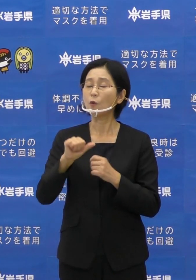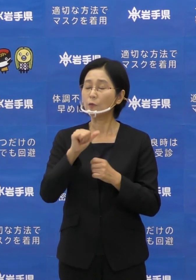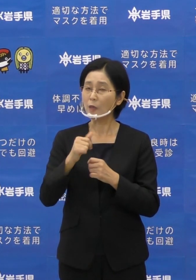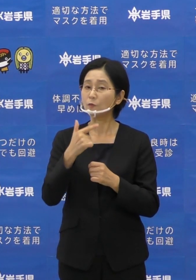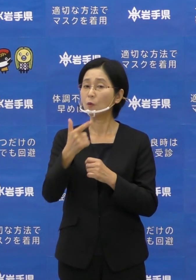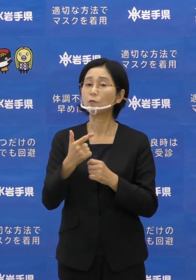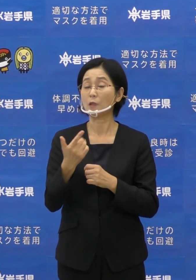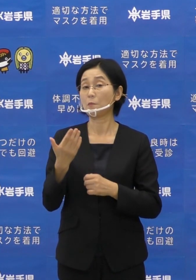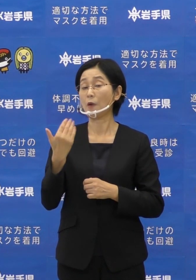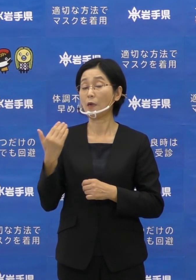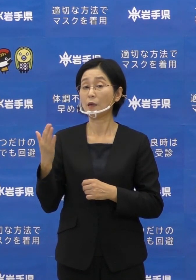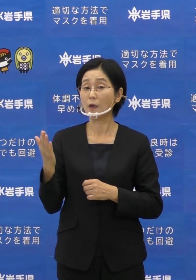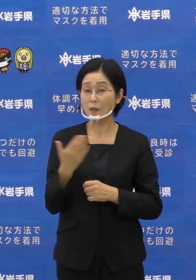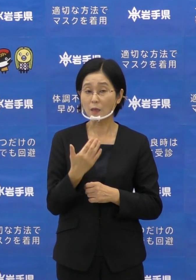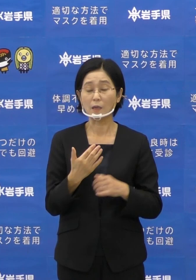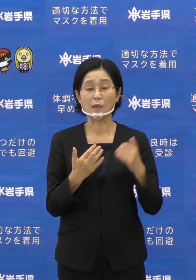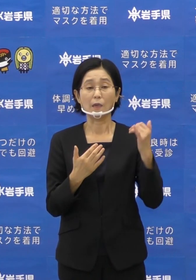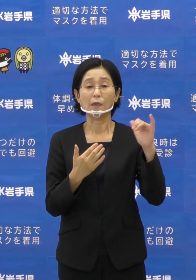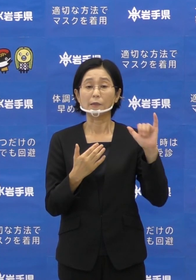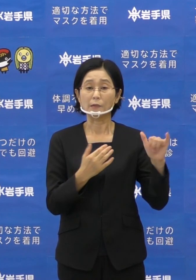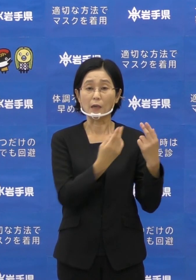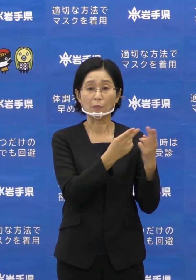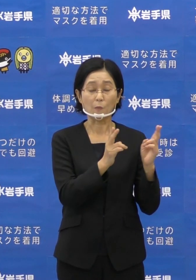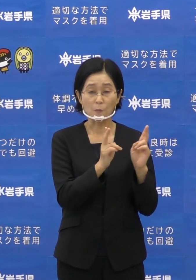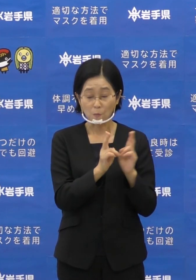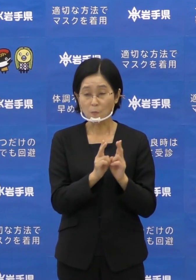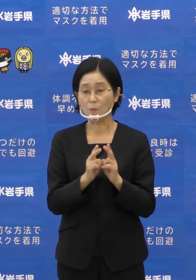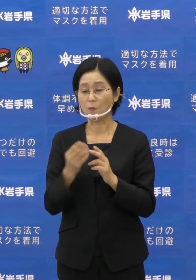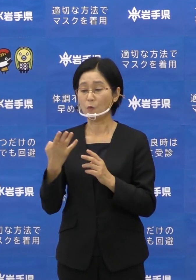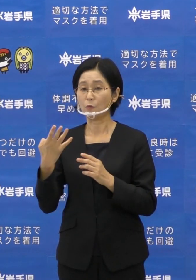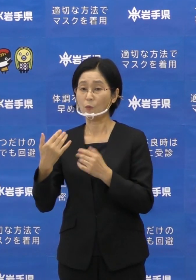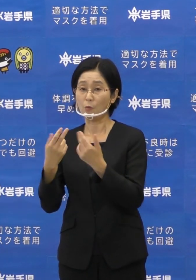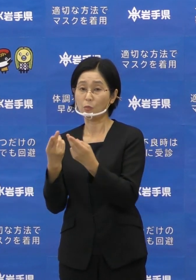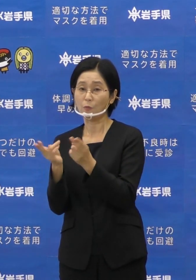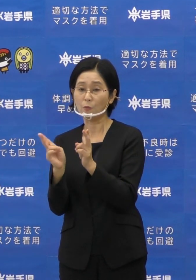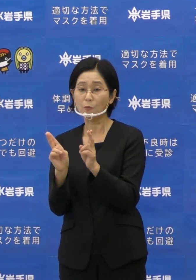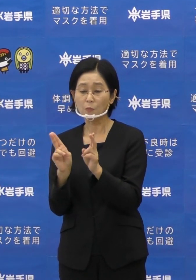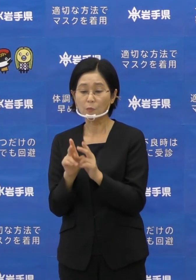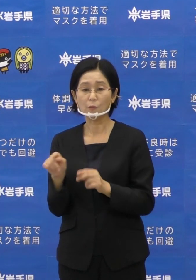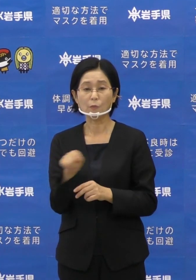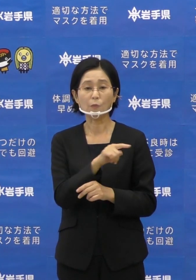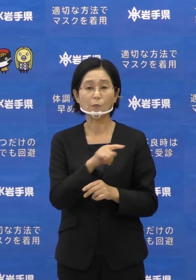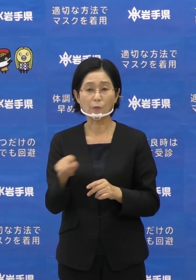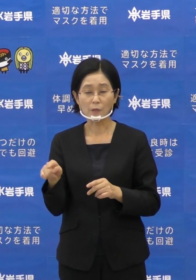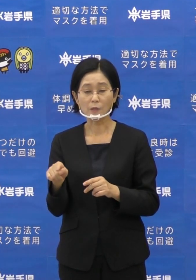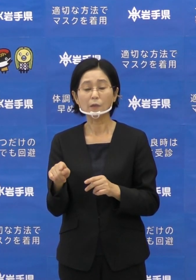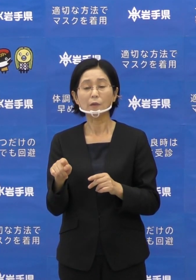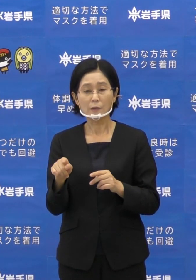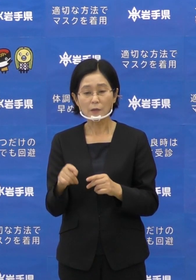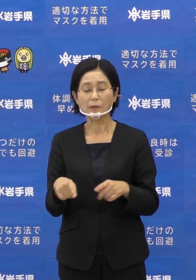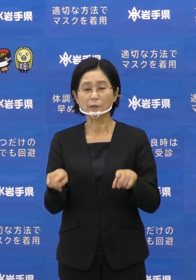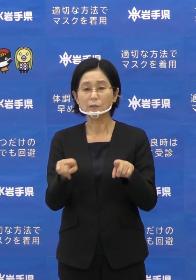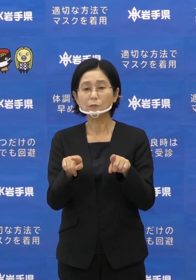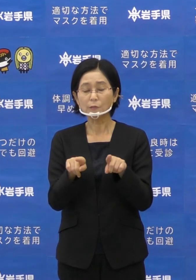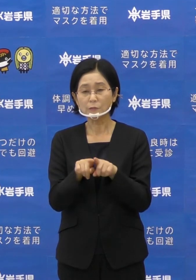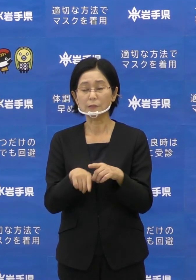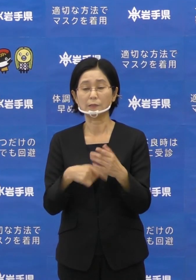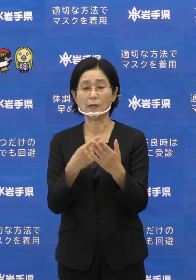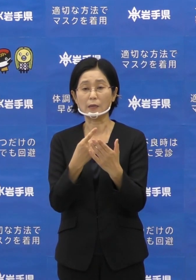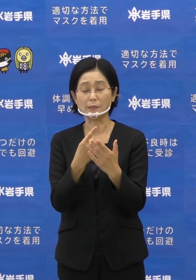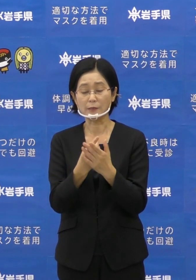手における野党共闘を中心にして広く県民が政治参加しながら新しい政治を